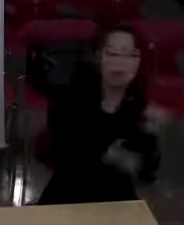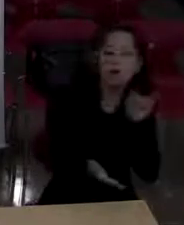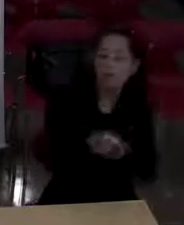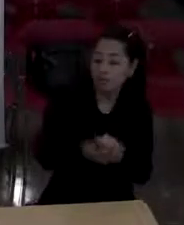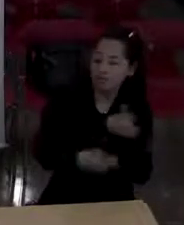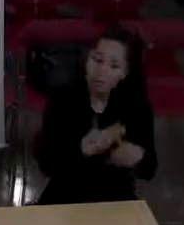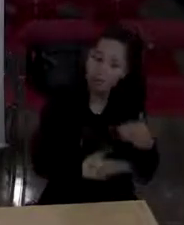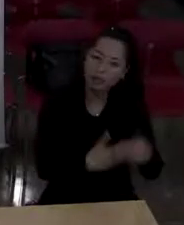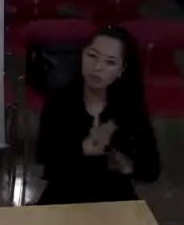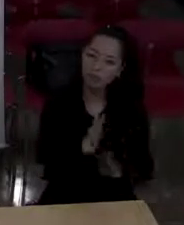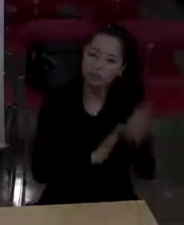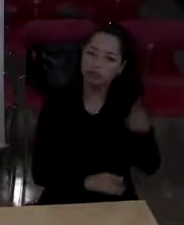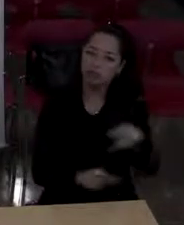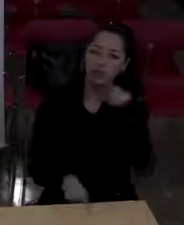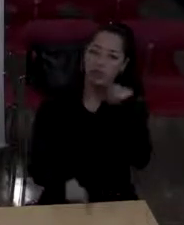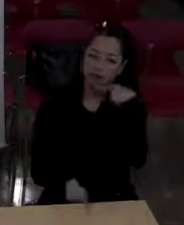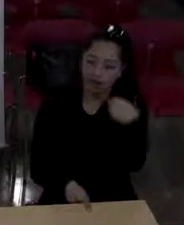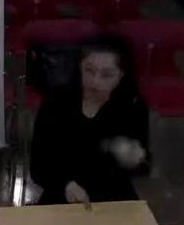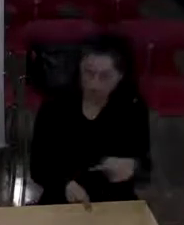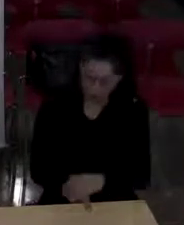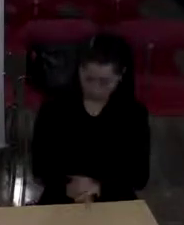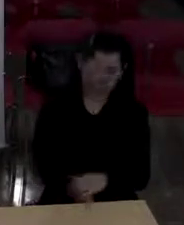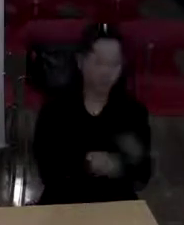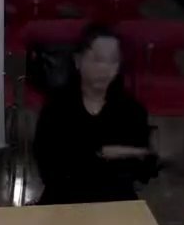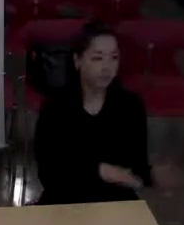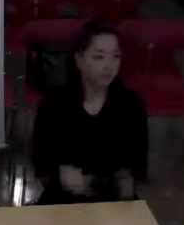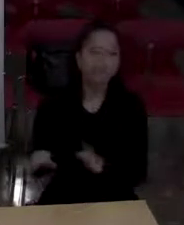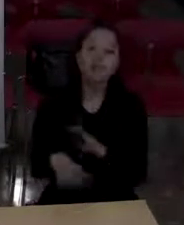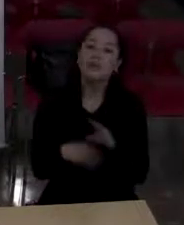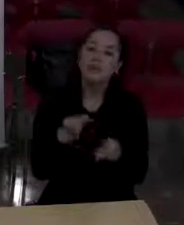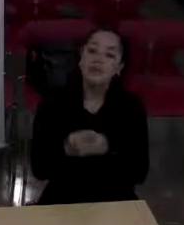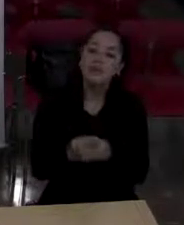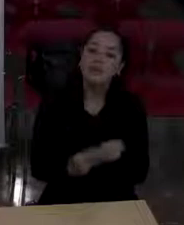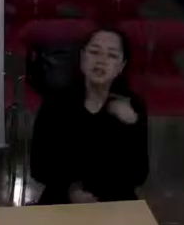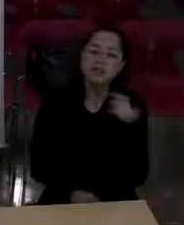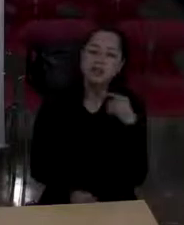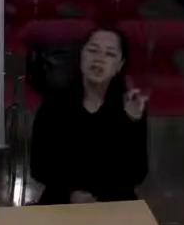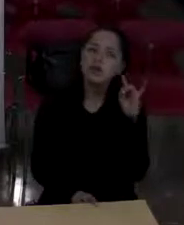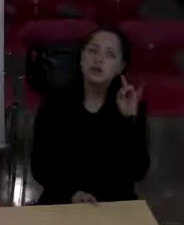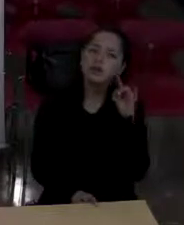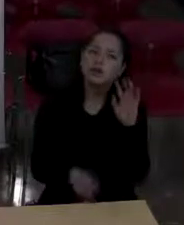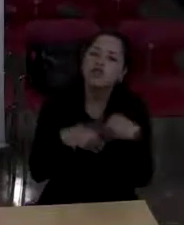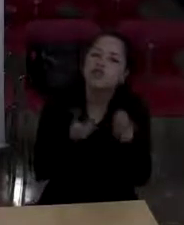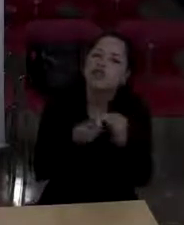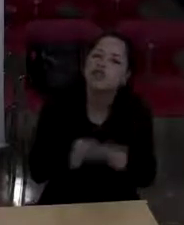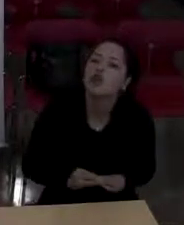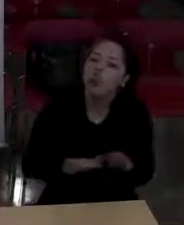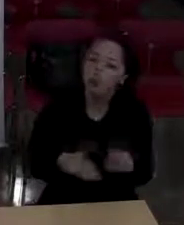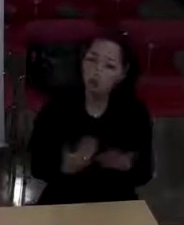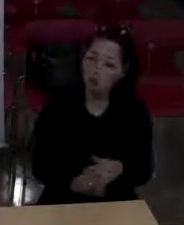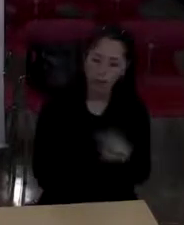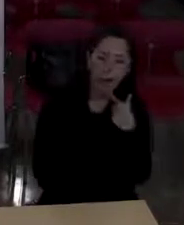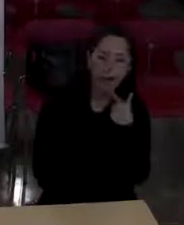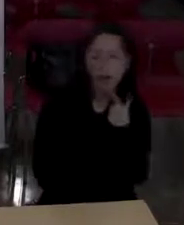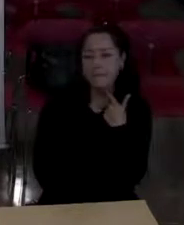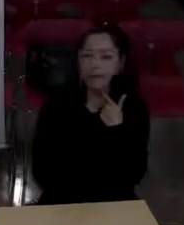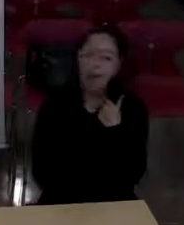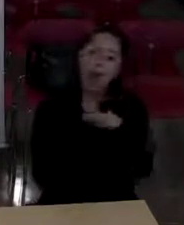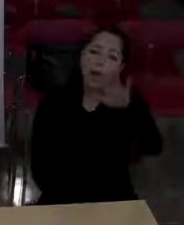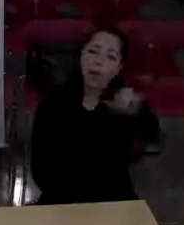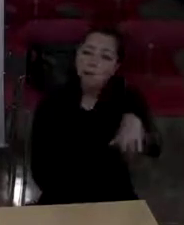un desarrollo pues común y corriente, vemos que el bebé empieza por algunas vocalizaciones, unos